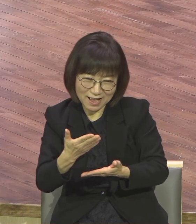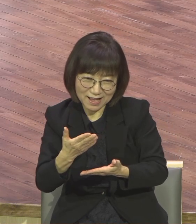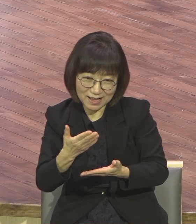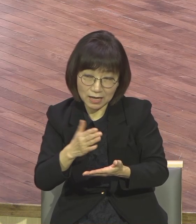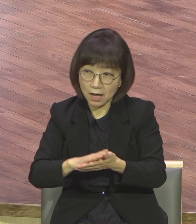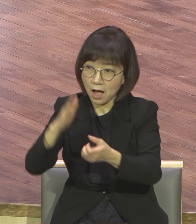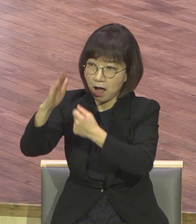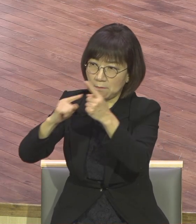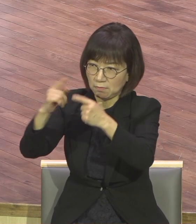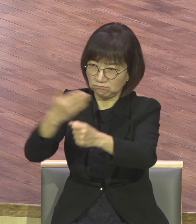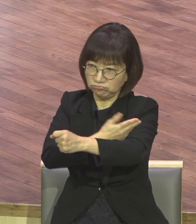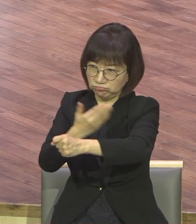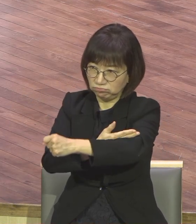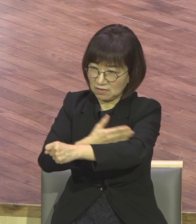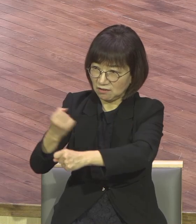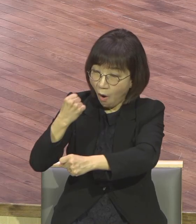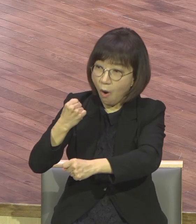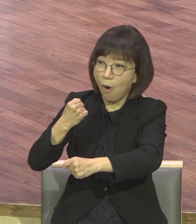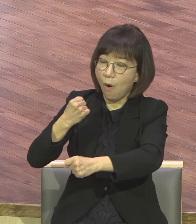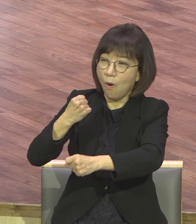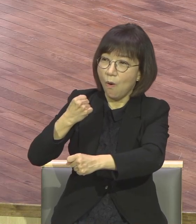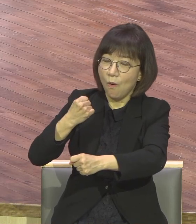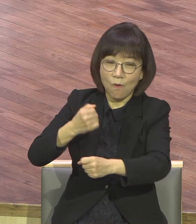체험한 사람은